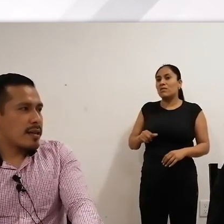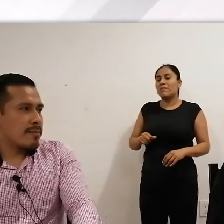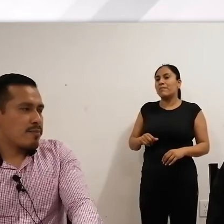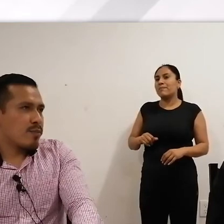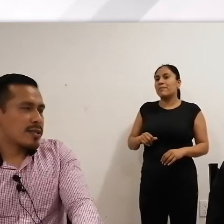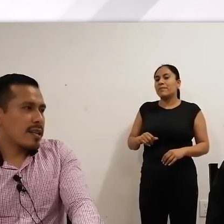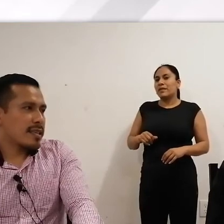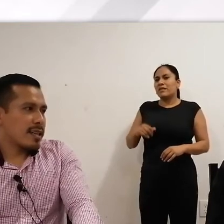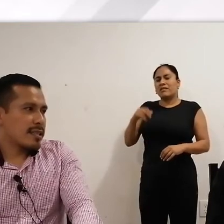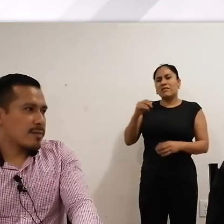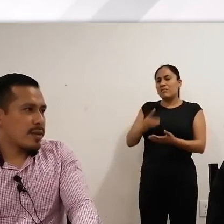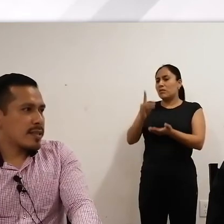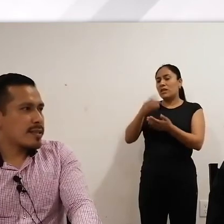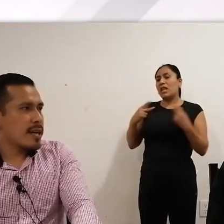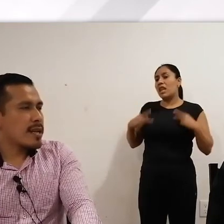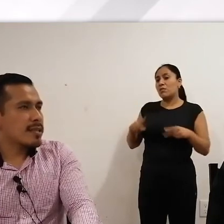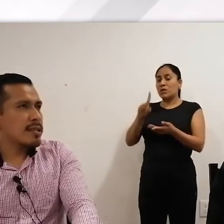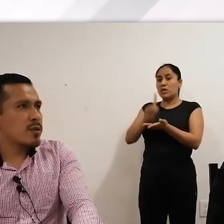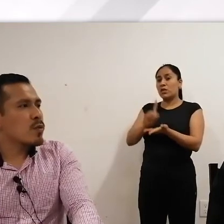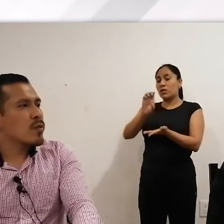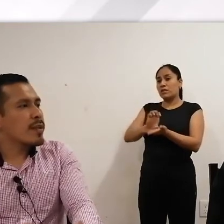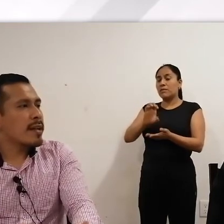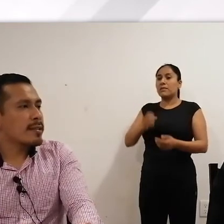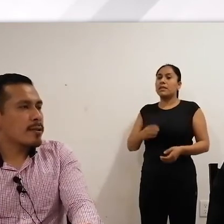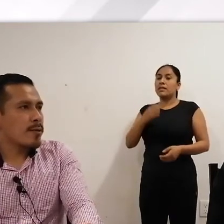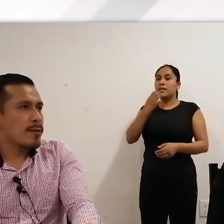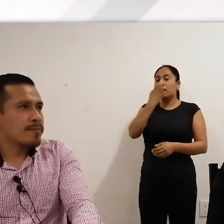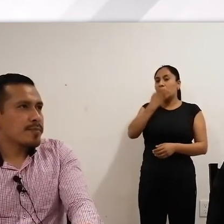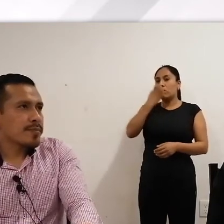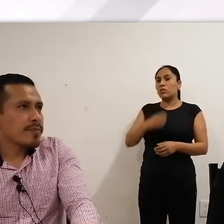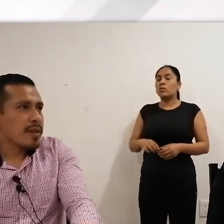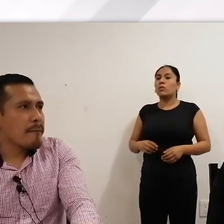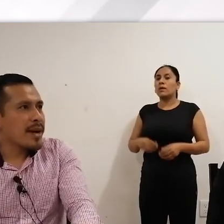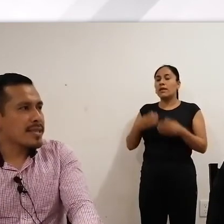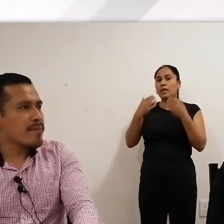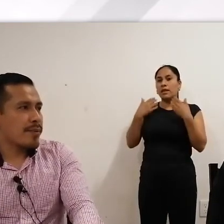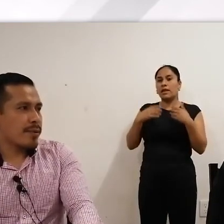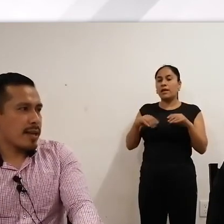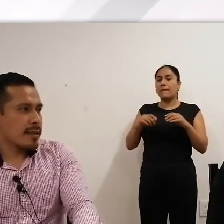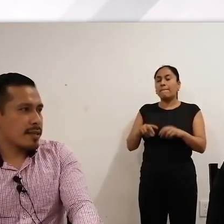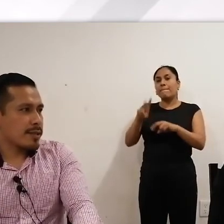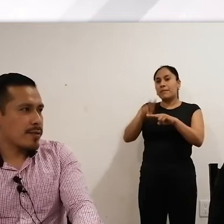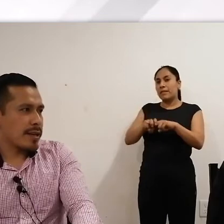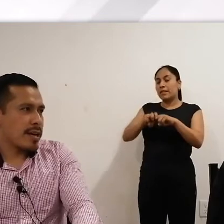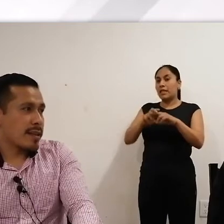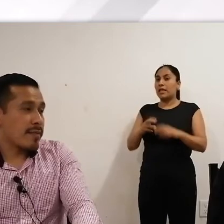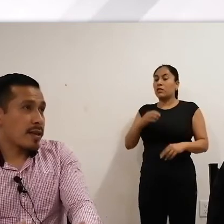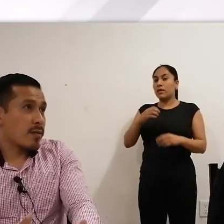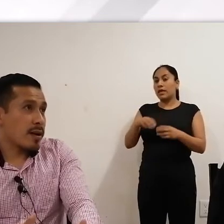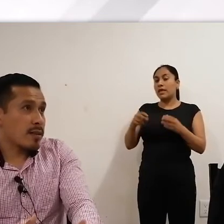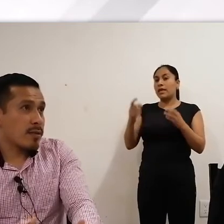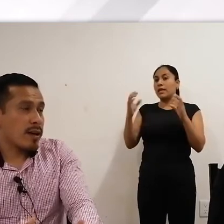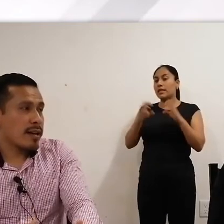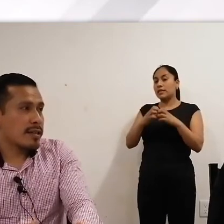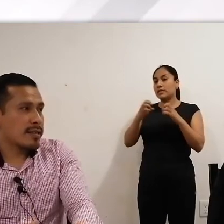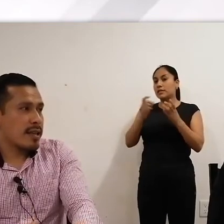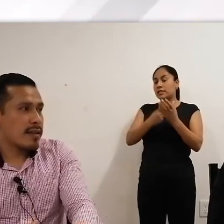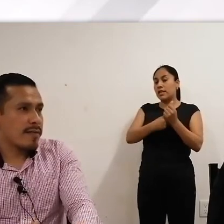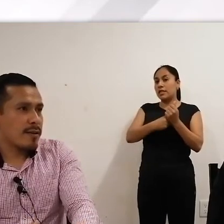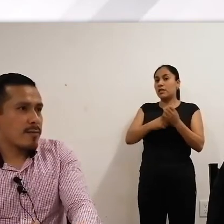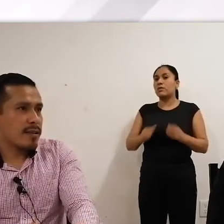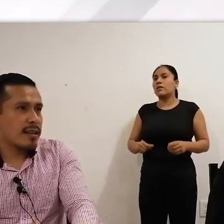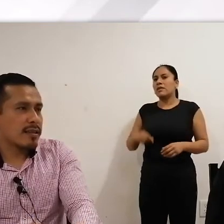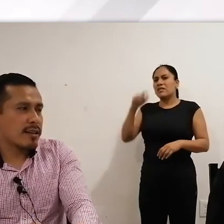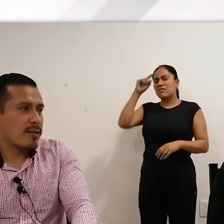discapacidad, pues las clases presenciales sí son un tanto más importantes, yo diría, debido a toda